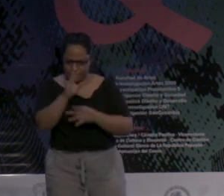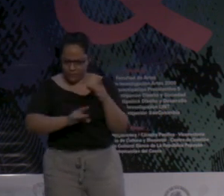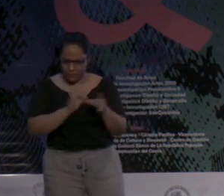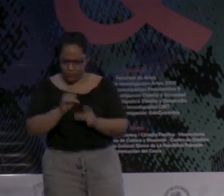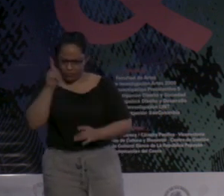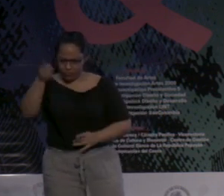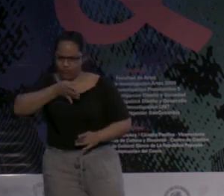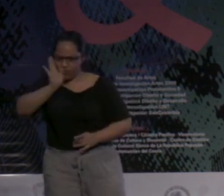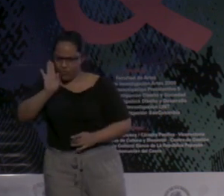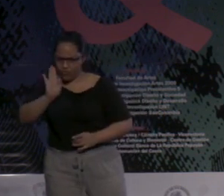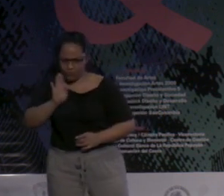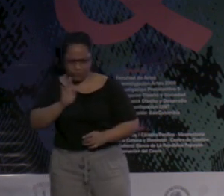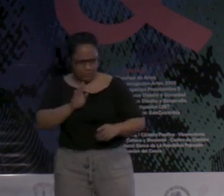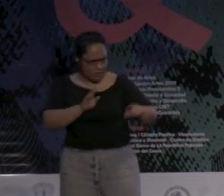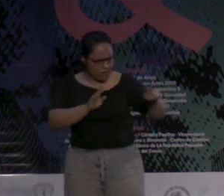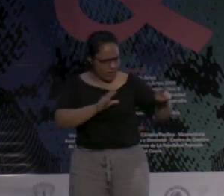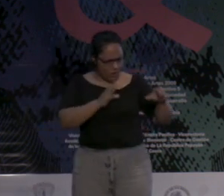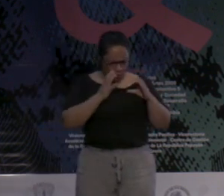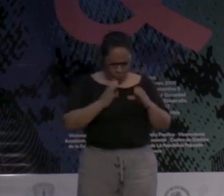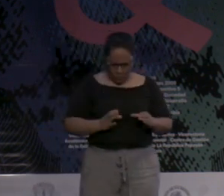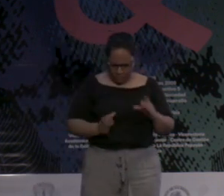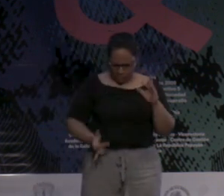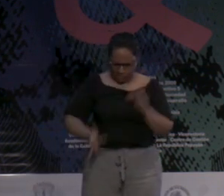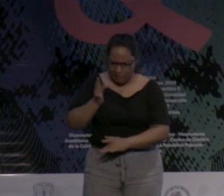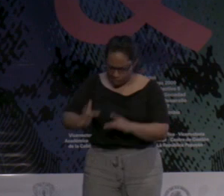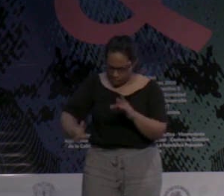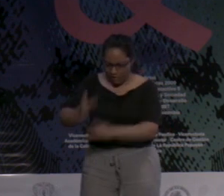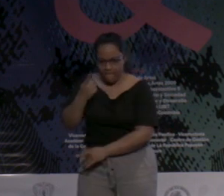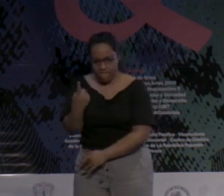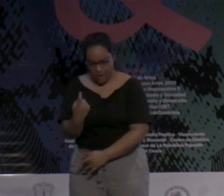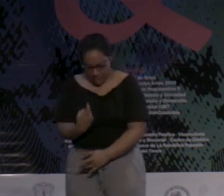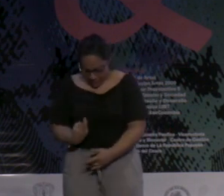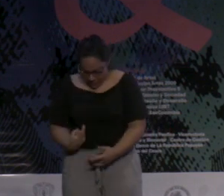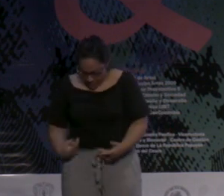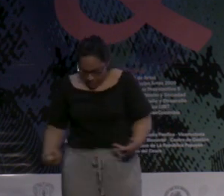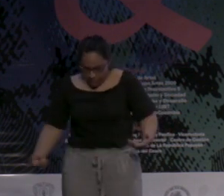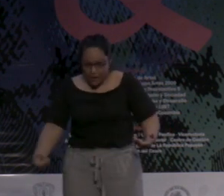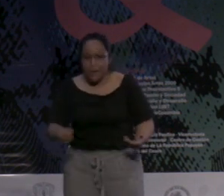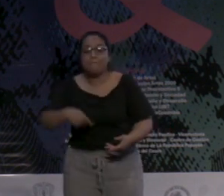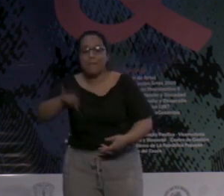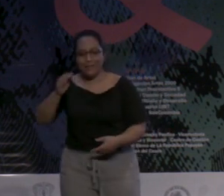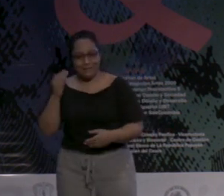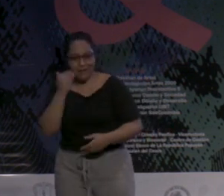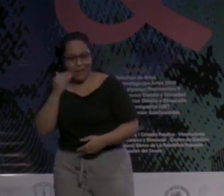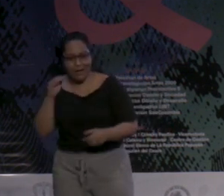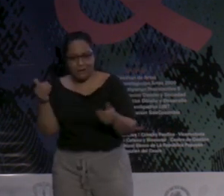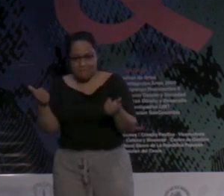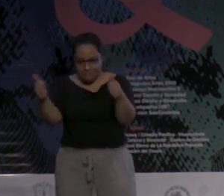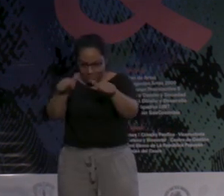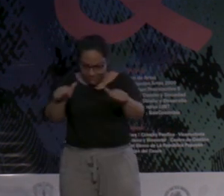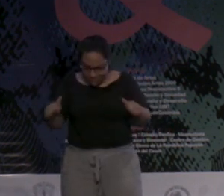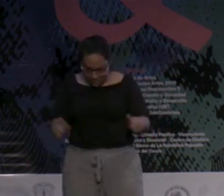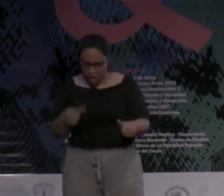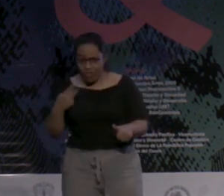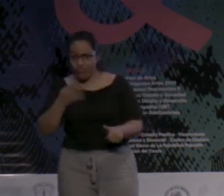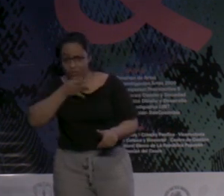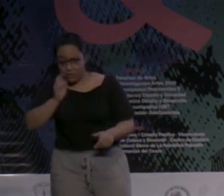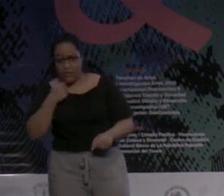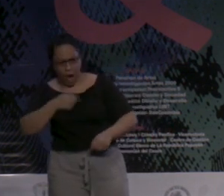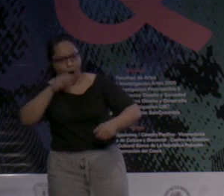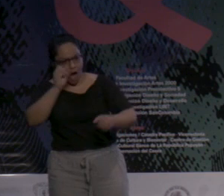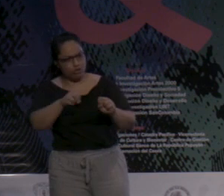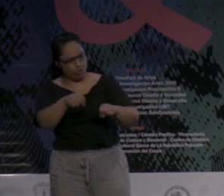Dios, otros cuerpos de alguna forma tienen algún tipo de falta frente a ellos, empezando por el cuerpo de mujer. El cuerpo de mujer no fue el que vio Dios para decir